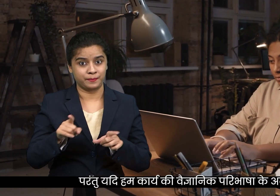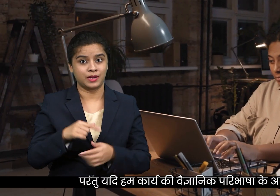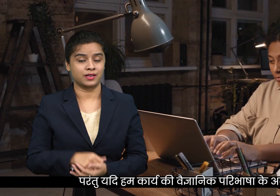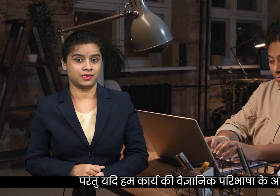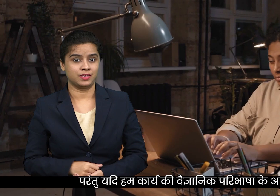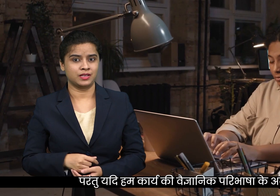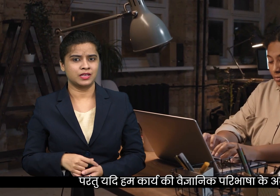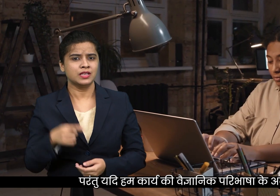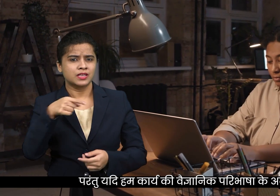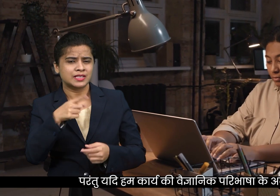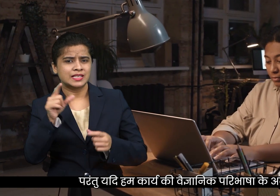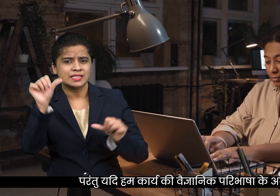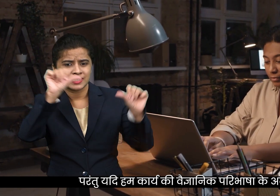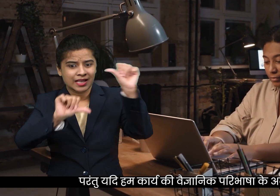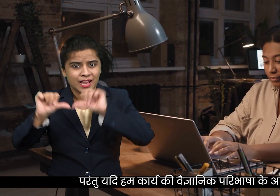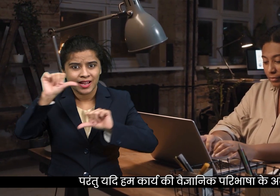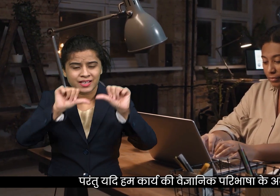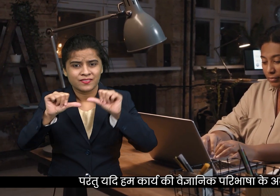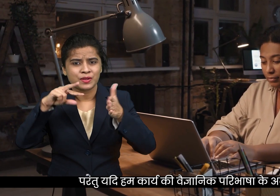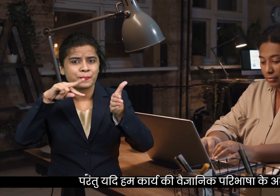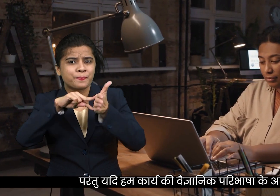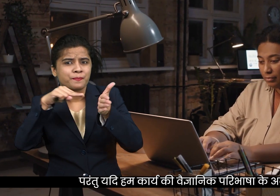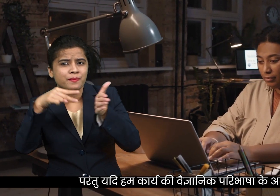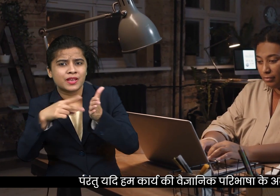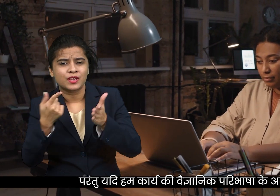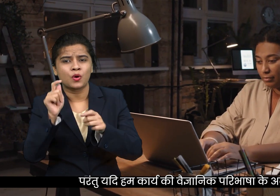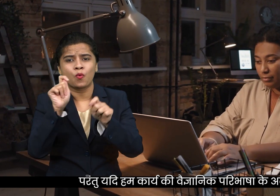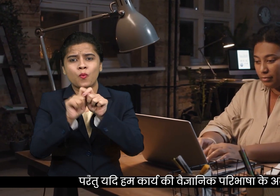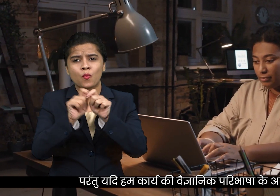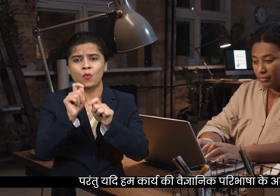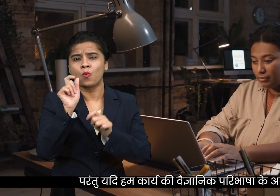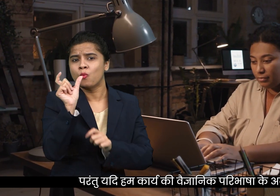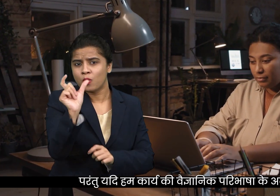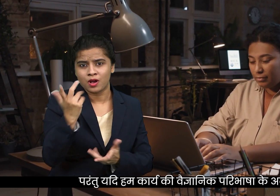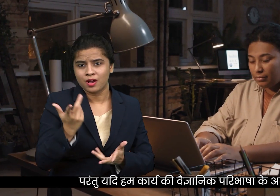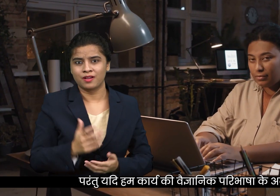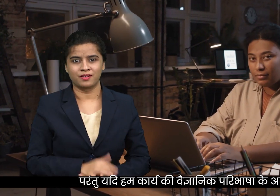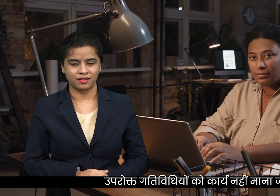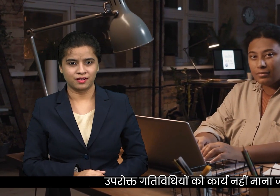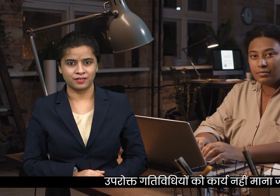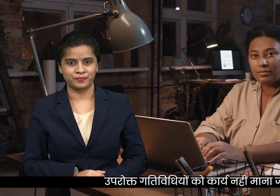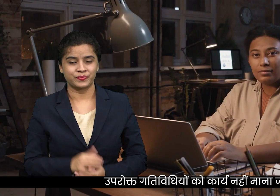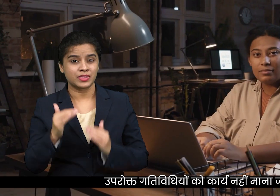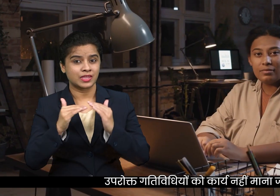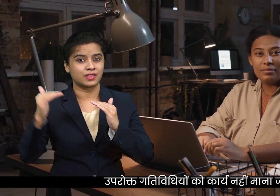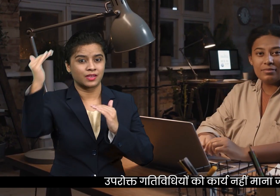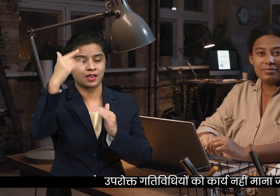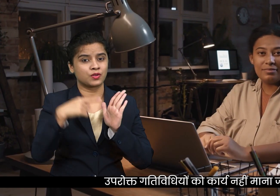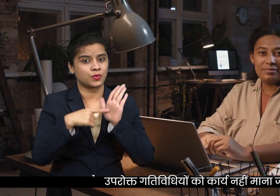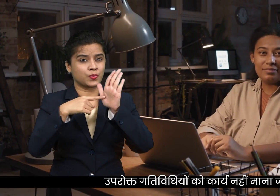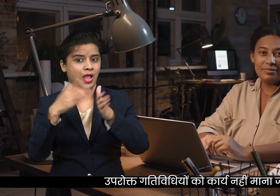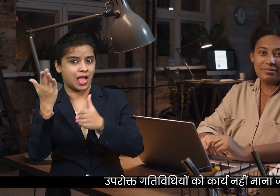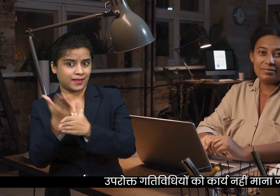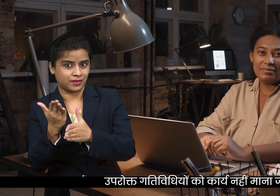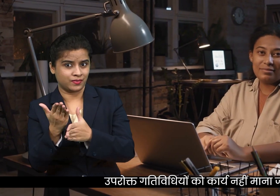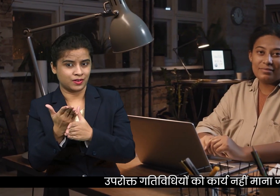परंतु यदि हम कार्य की वैज्ञानिक परिभाषा के अनुसार चलें तो उपरोक्त